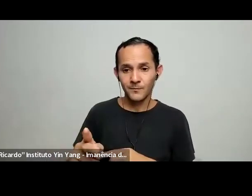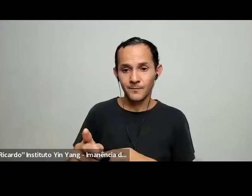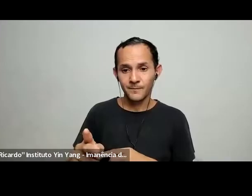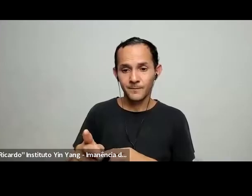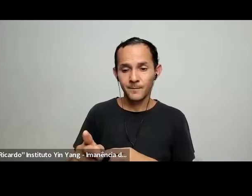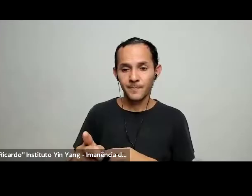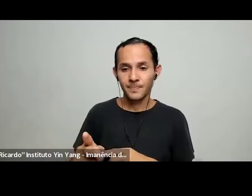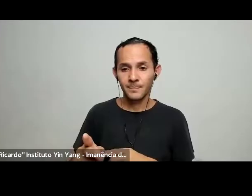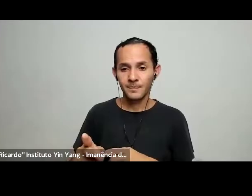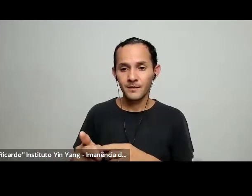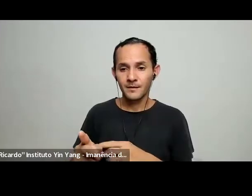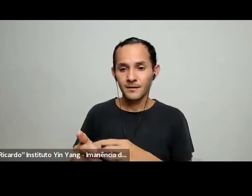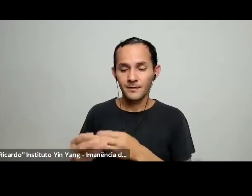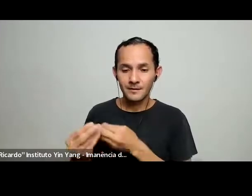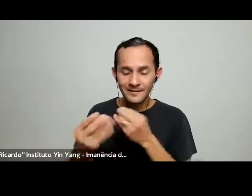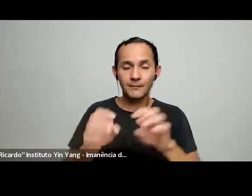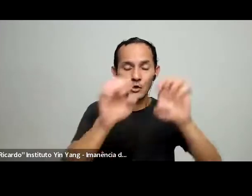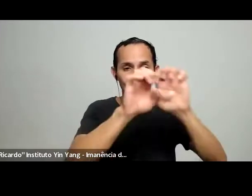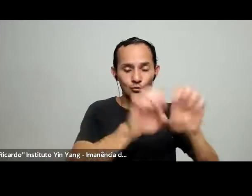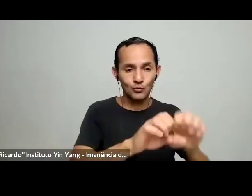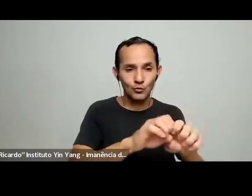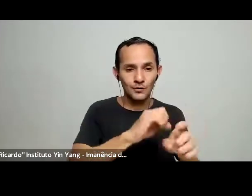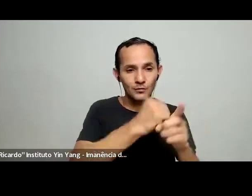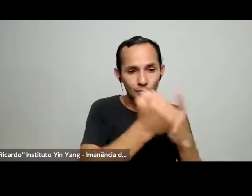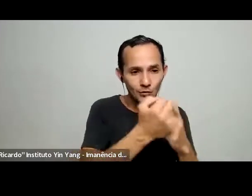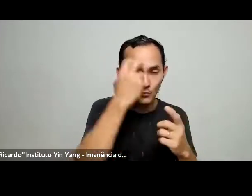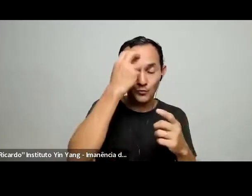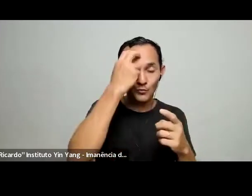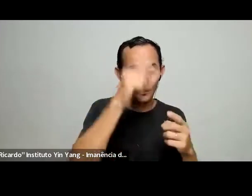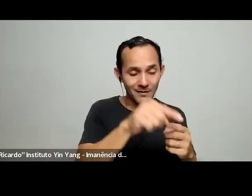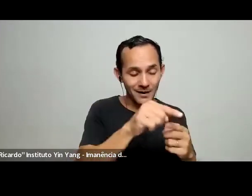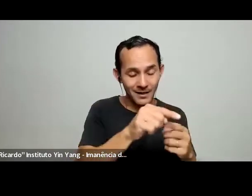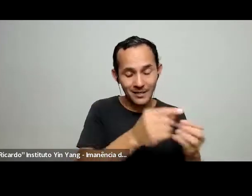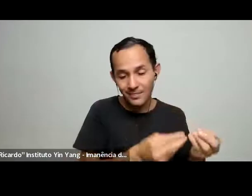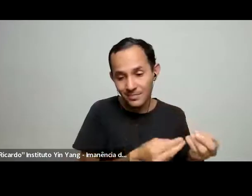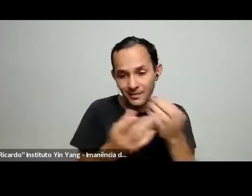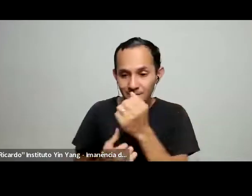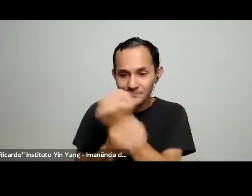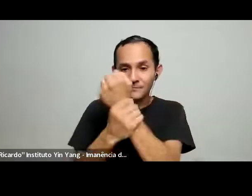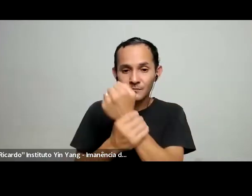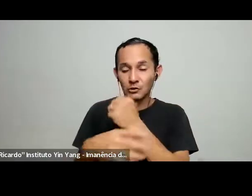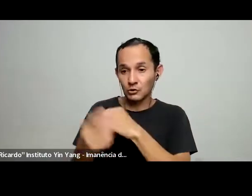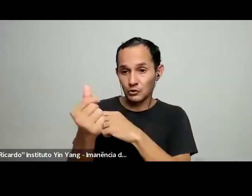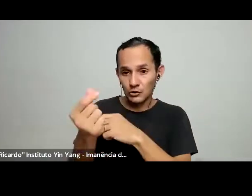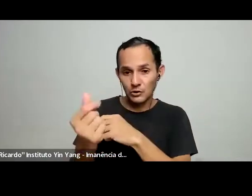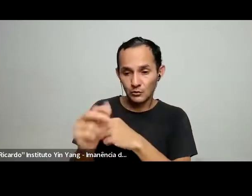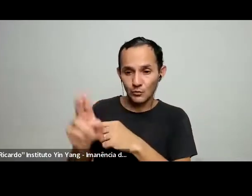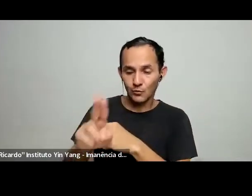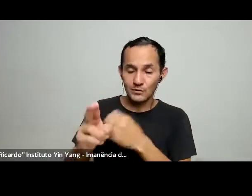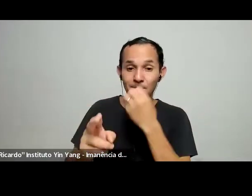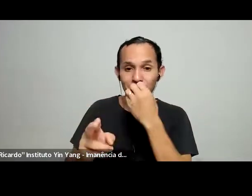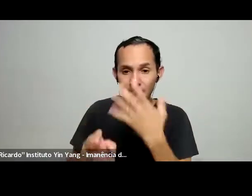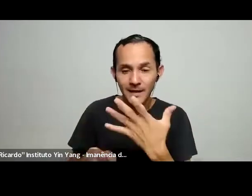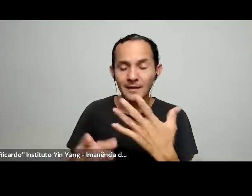faz com que essa estrutura sociocultural, para que ela garanta que aquele recurso público ele é bem aplicado, a gente tem